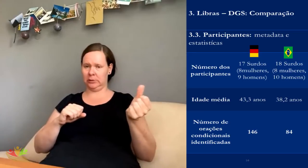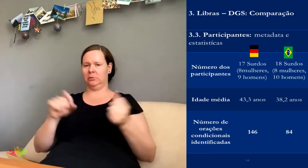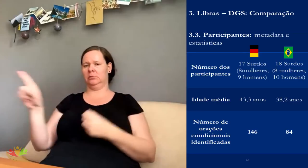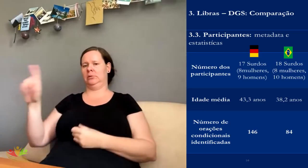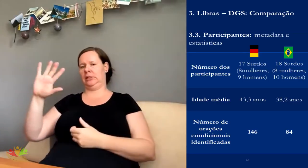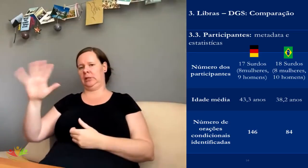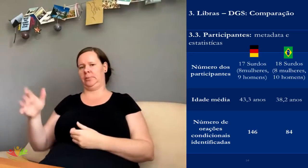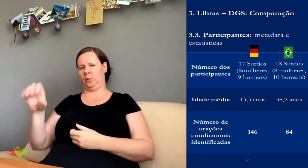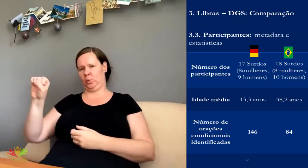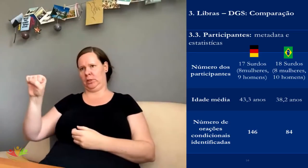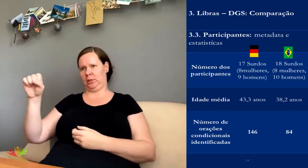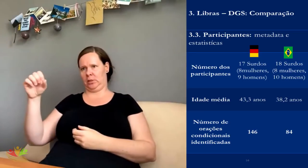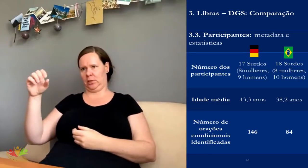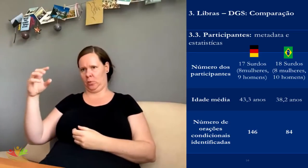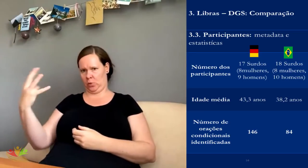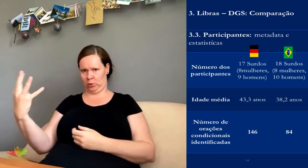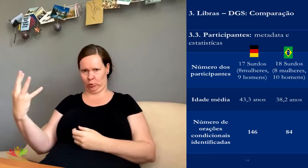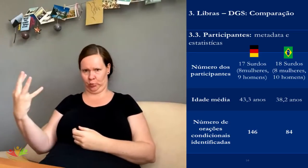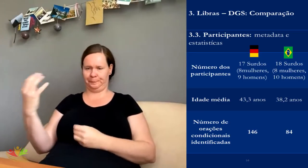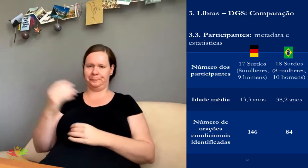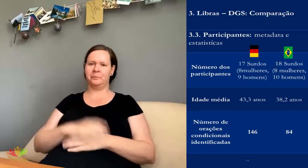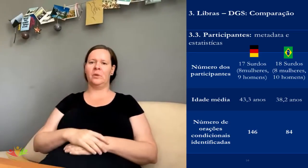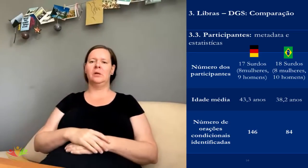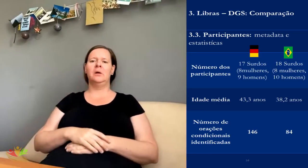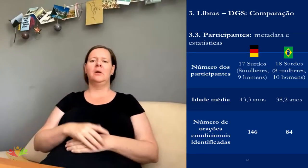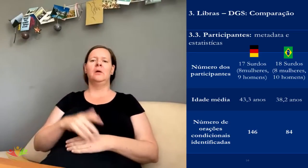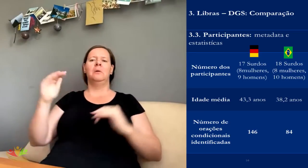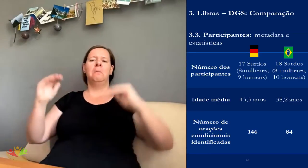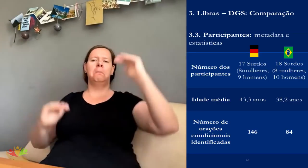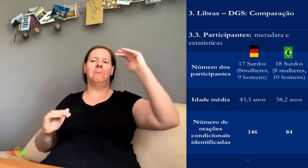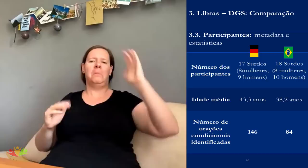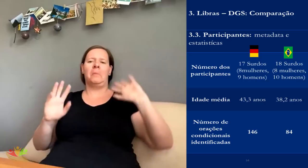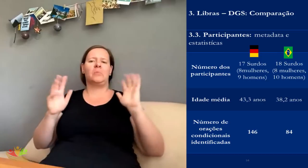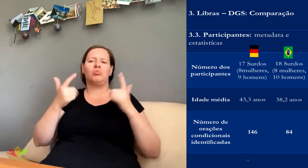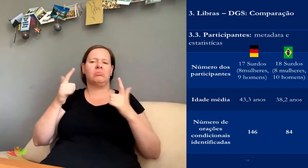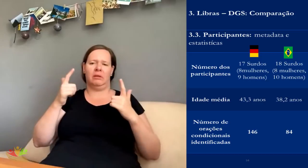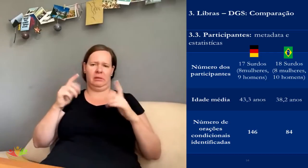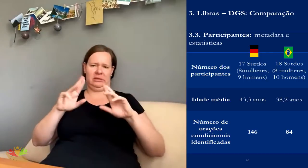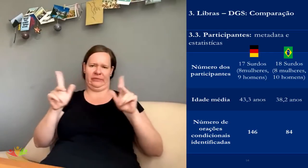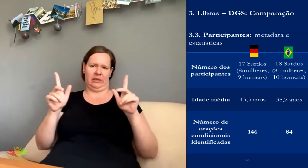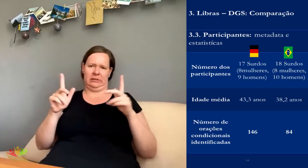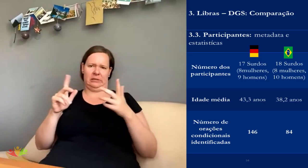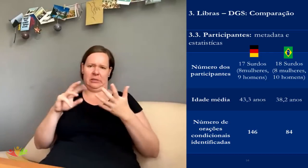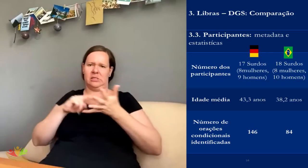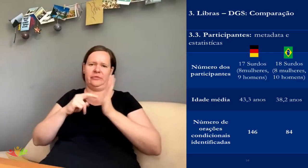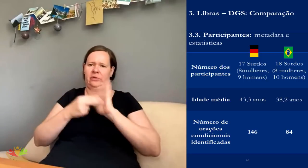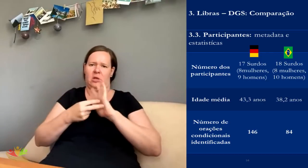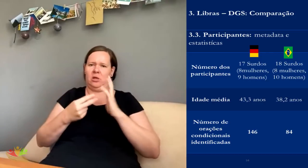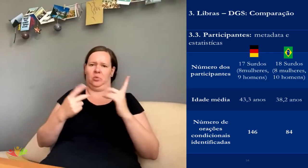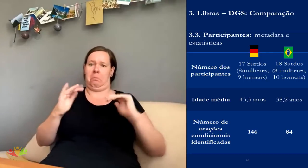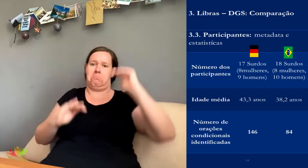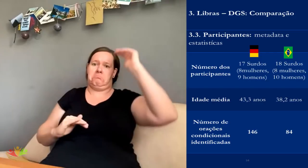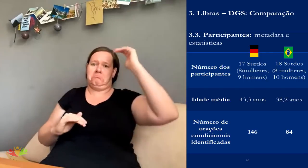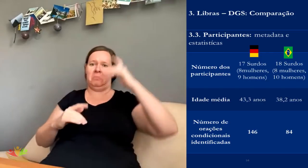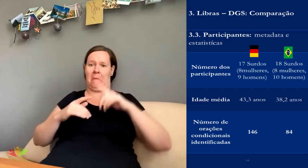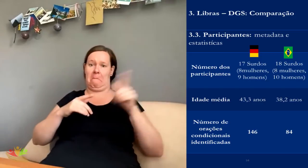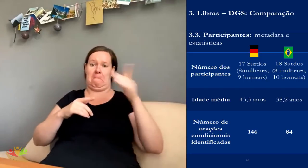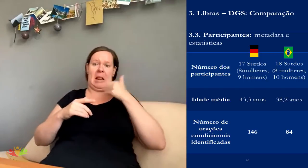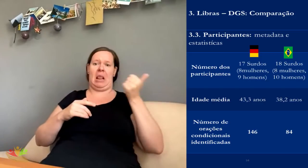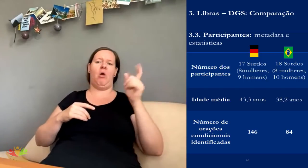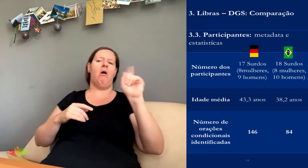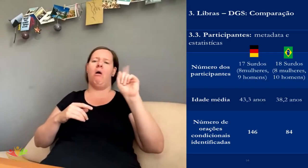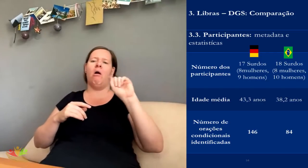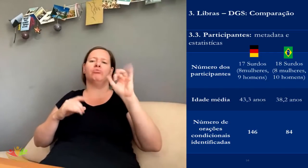gente conseguiu para cada país? 146 produções de orações condicionais na Alemanha e 84 no